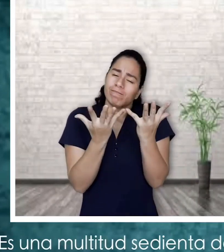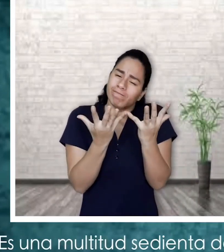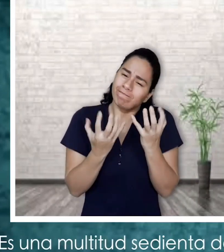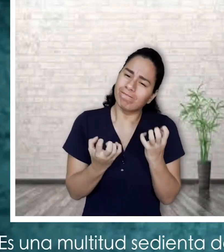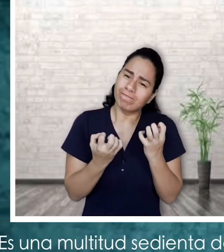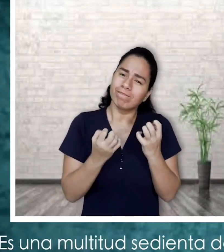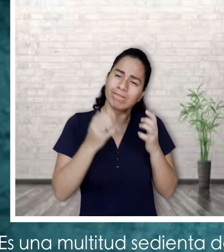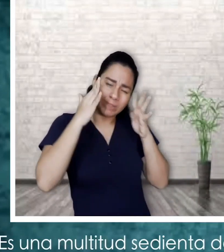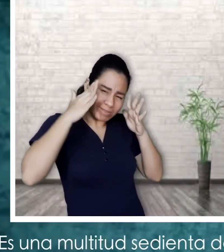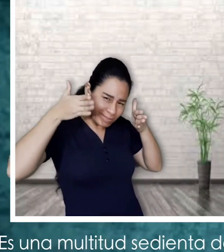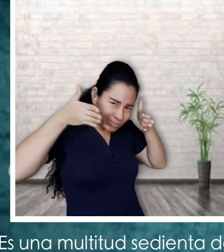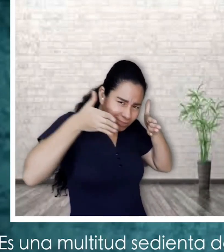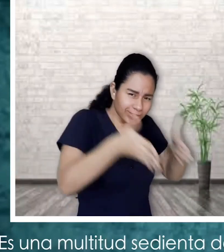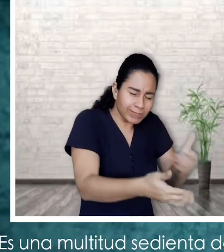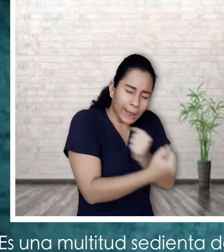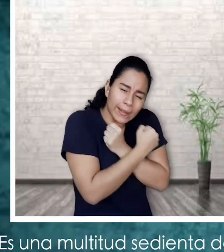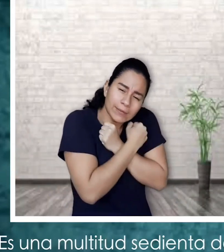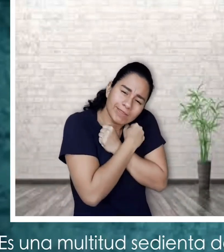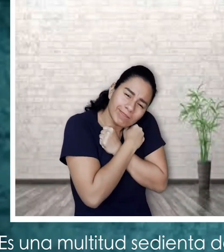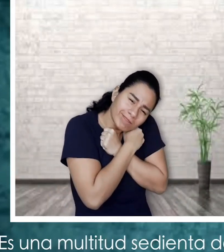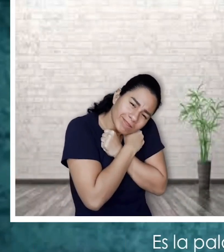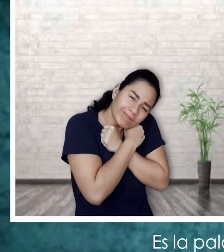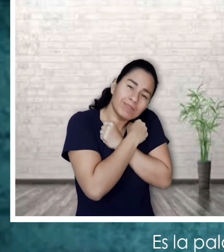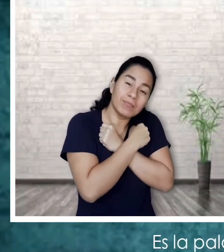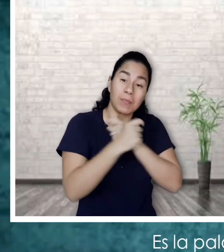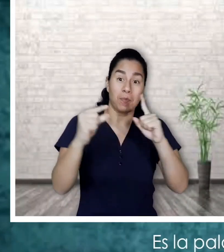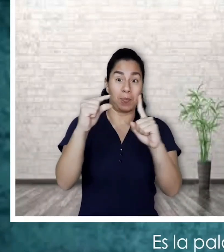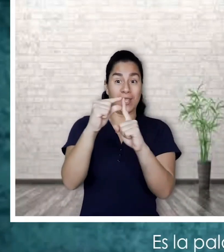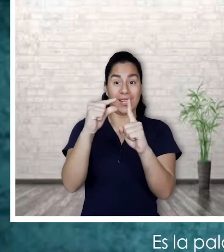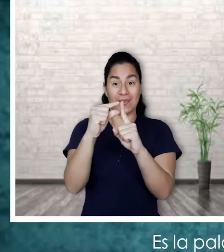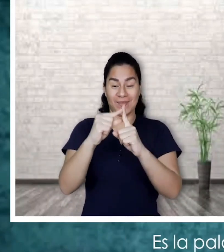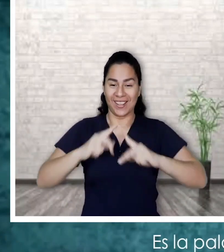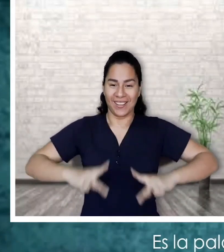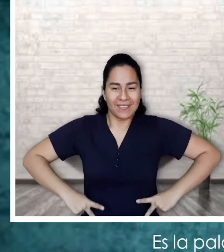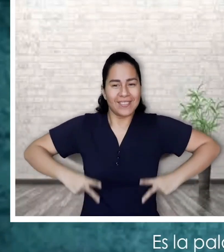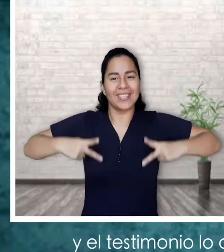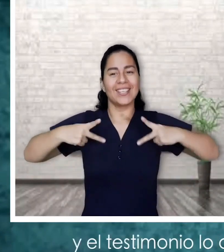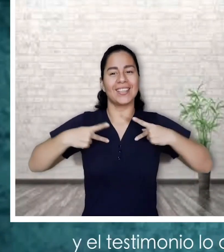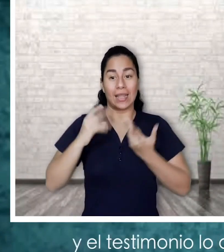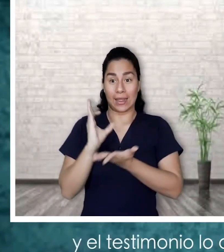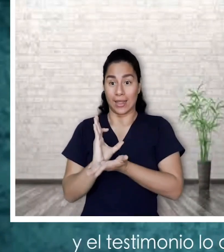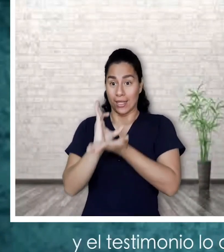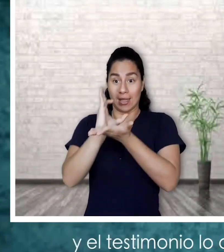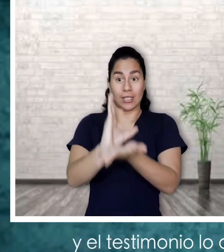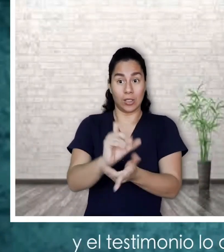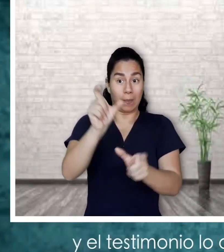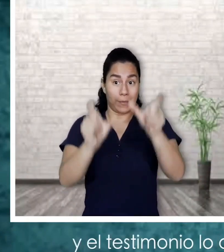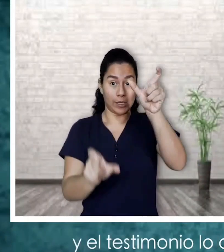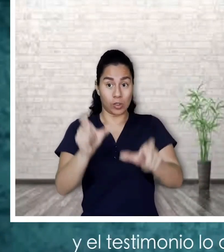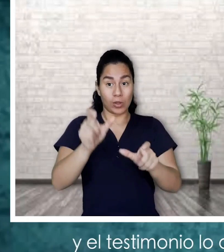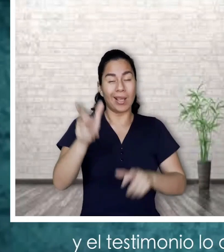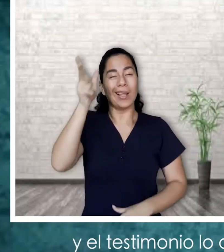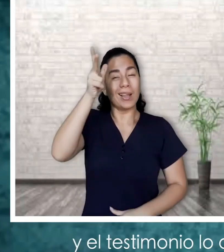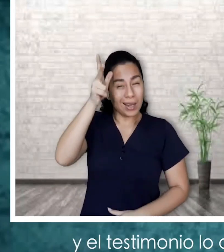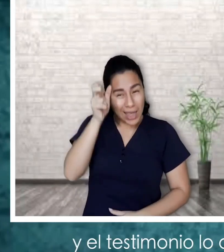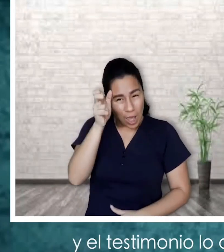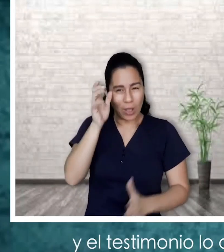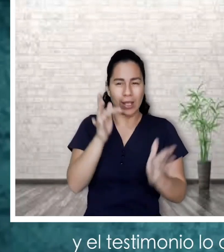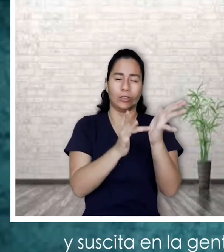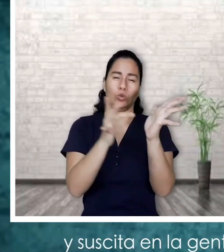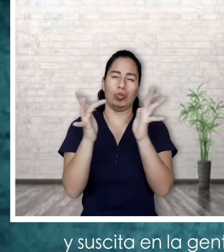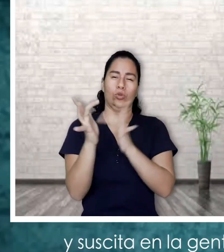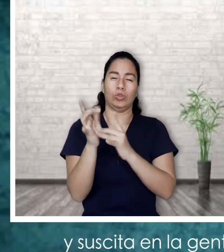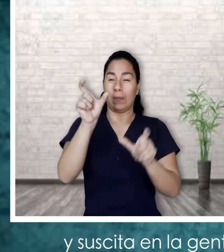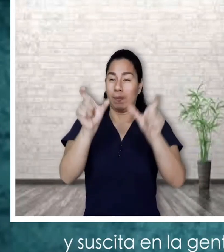Jesús y él la atiende con cariño. Es la palabra de la vida y el testimonio lo que hace creíble a